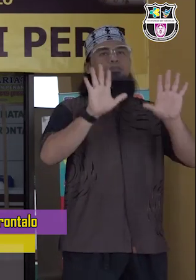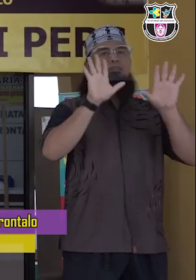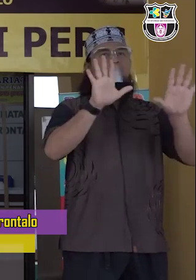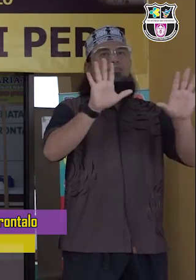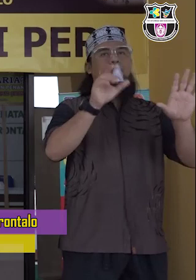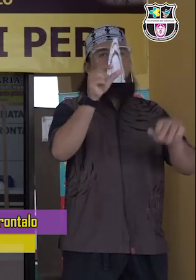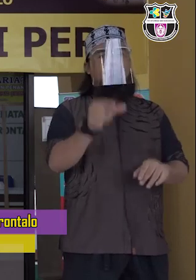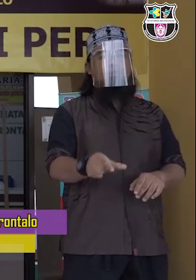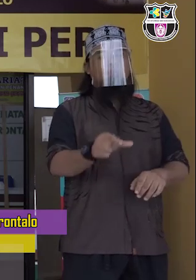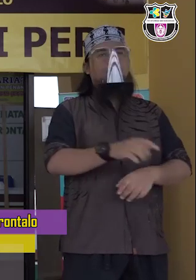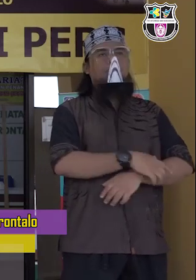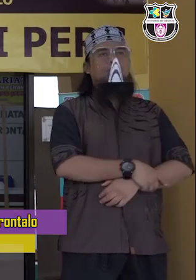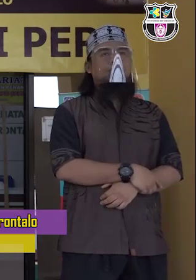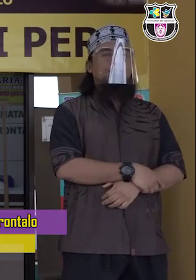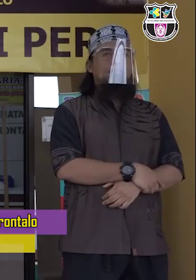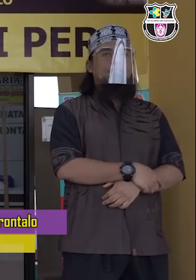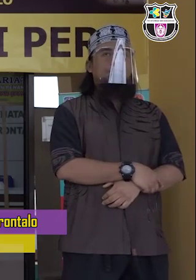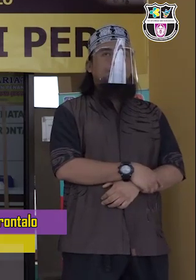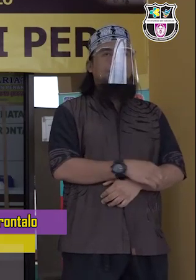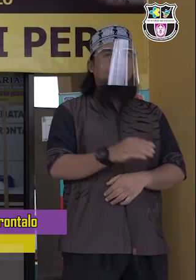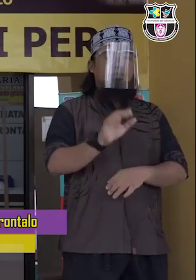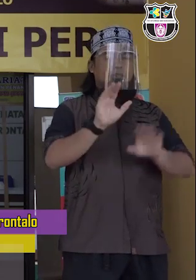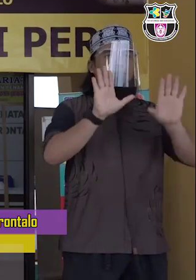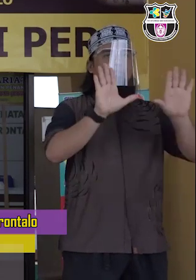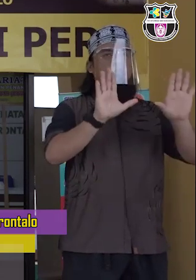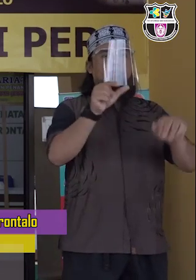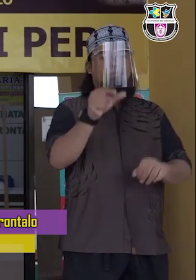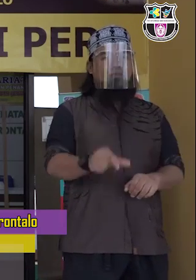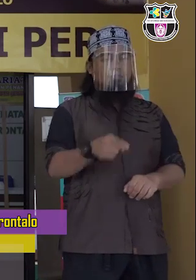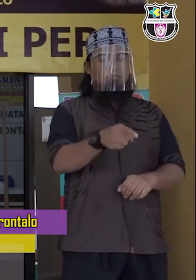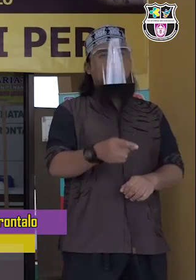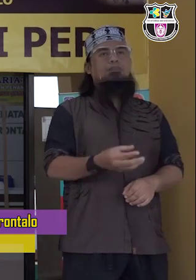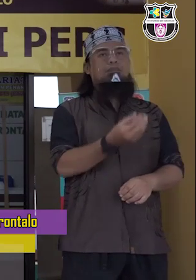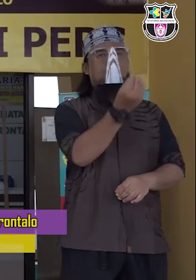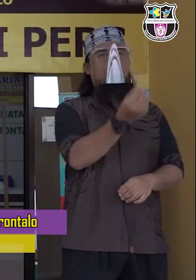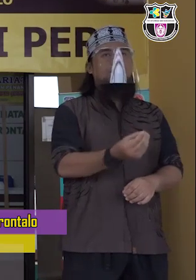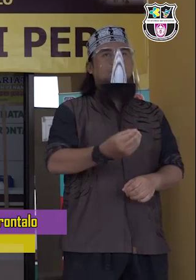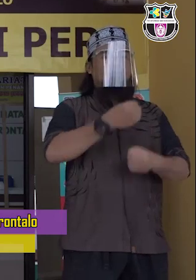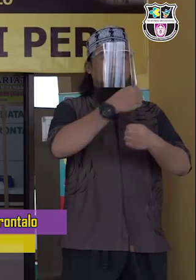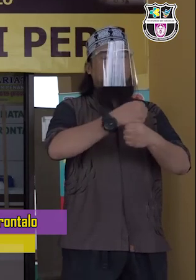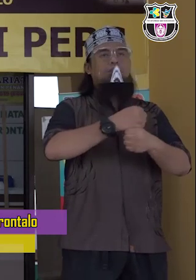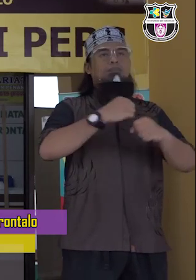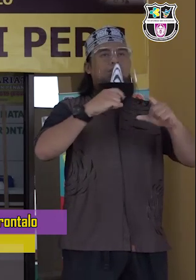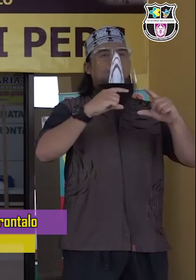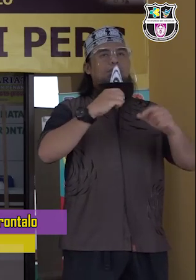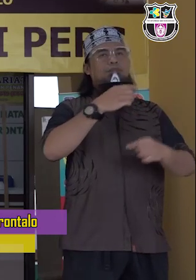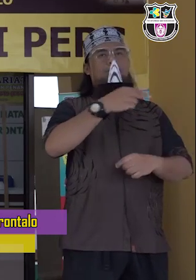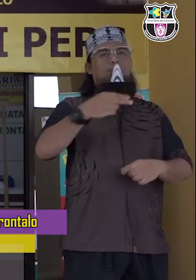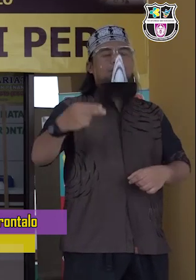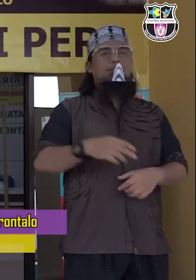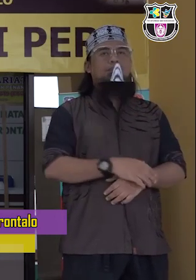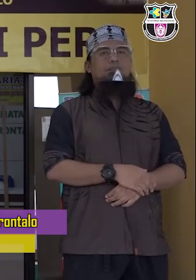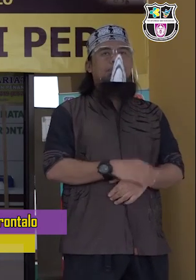orang. Yang 10 orang ini adalah Kota Gorontalo 6 orang dari